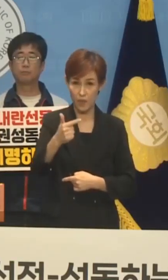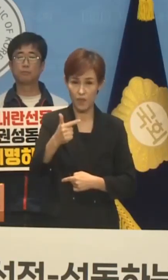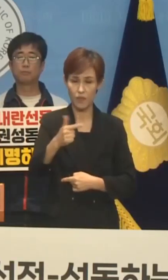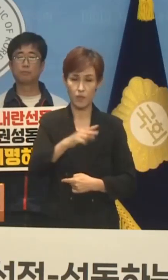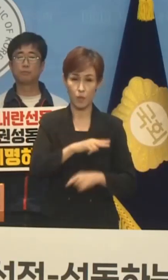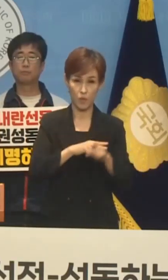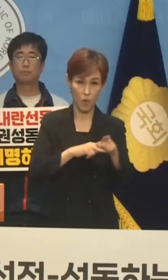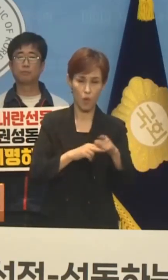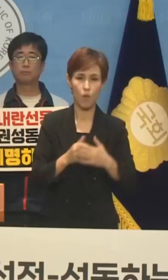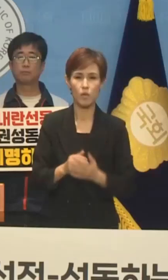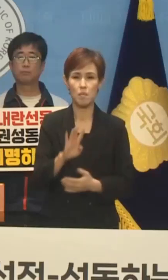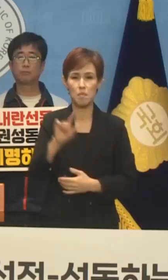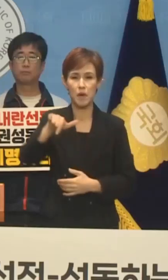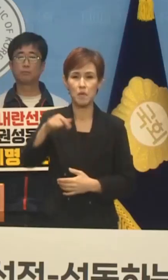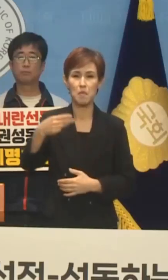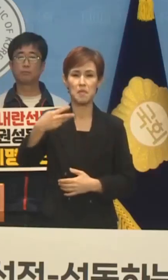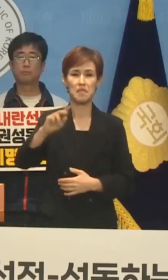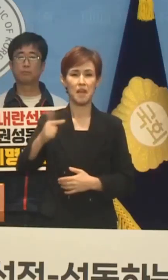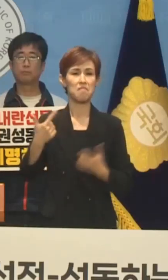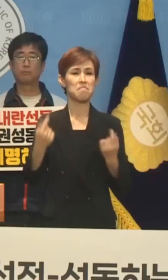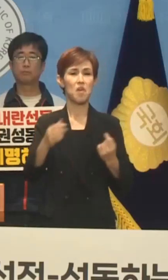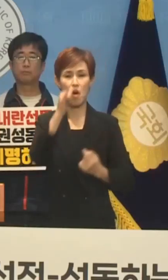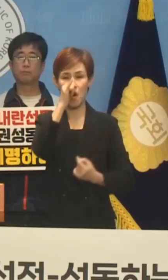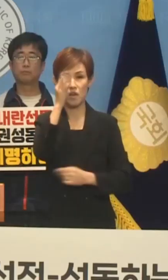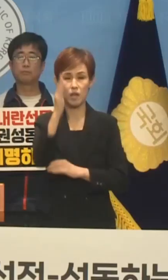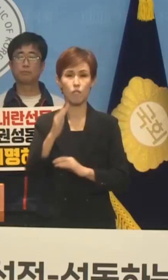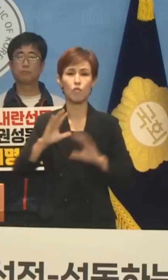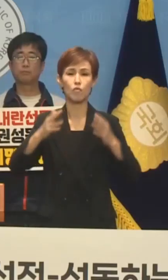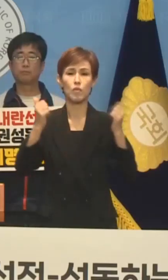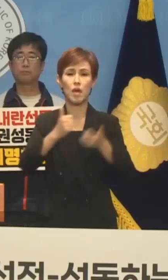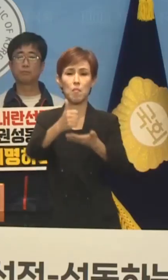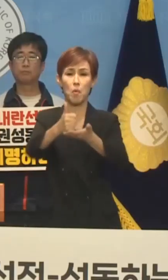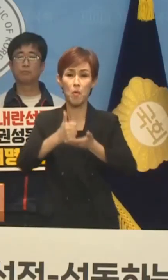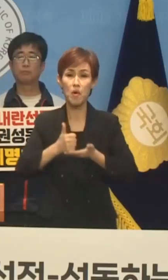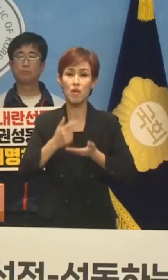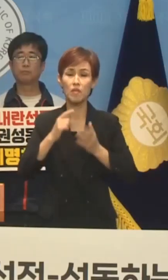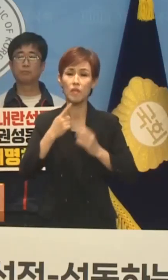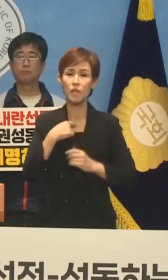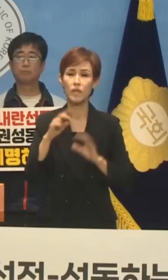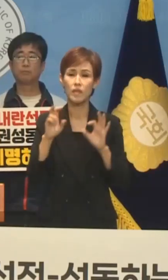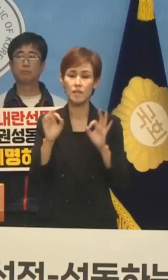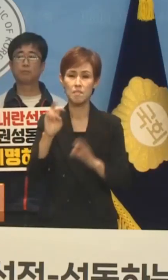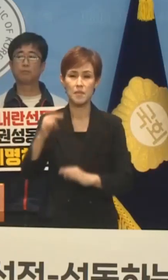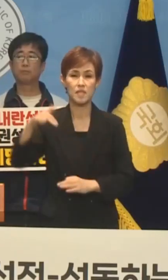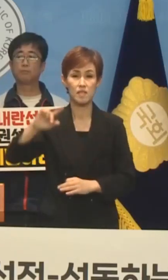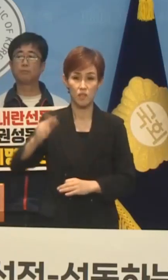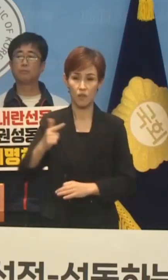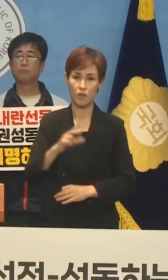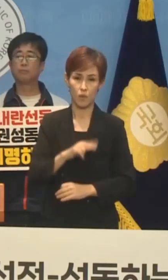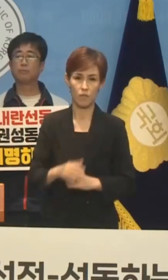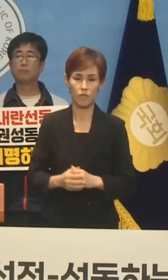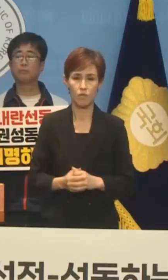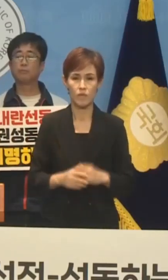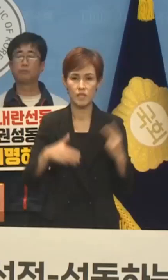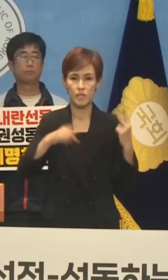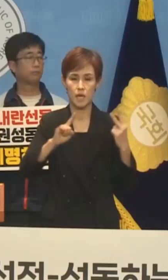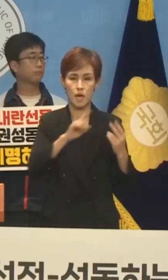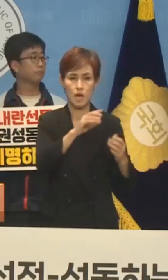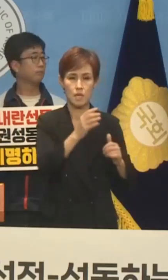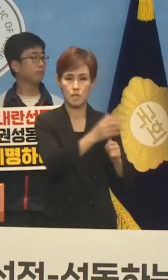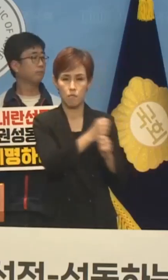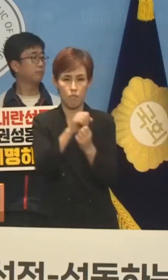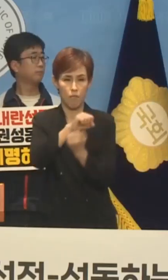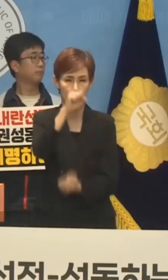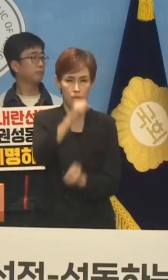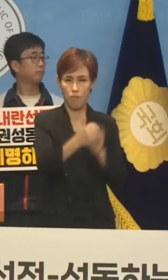백골단을 자처하는 자들을 국회로 모셔와 기자회견까지 열어준 국민의힘 김민전 의원도 2차 체포영장 집행을